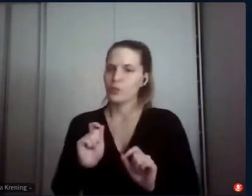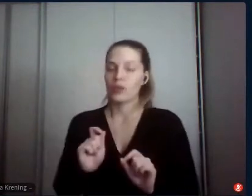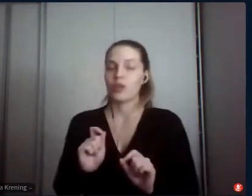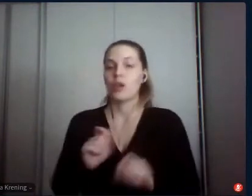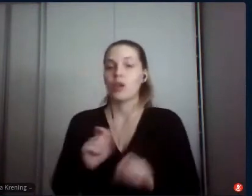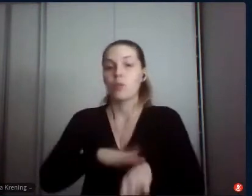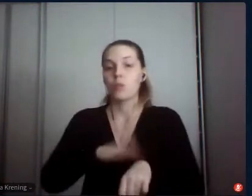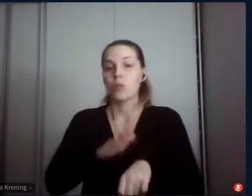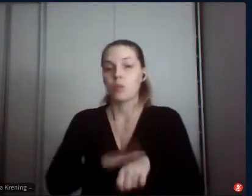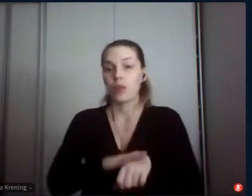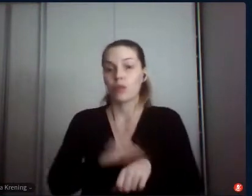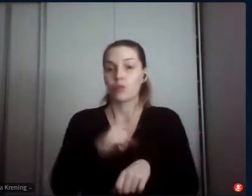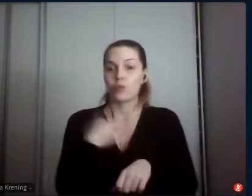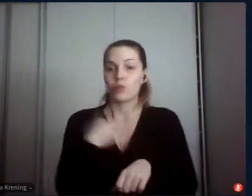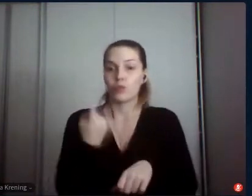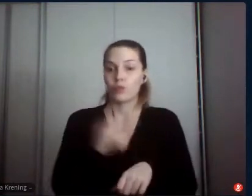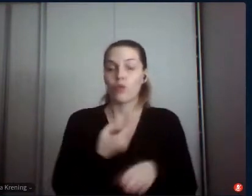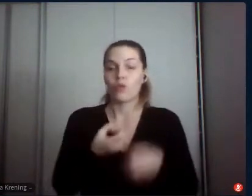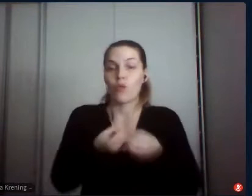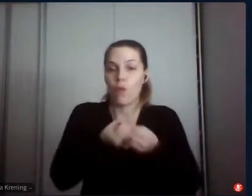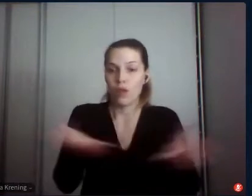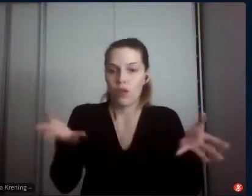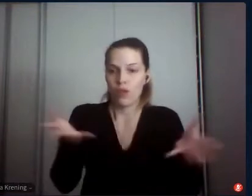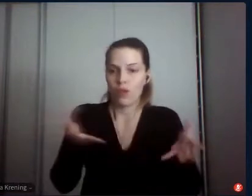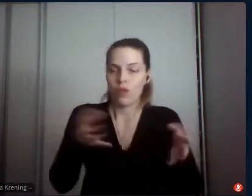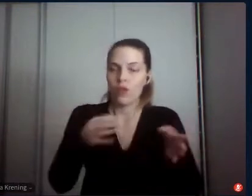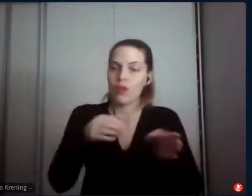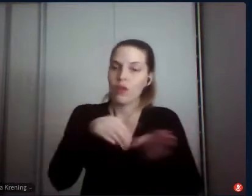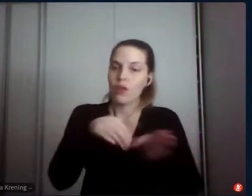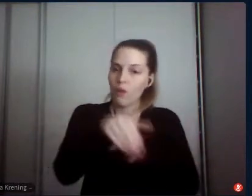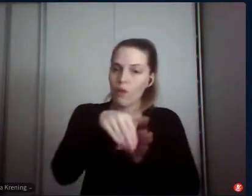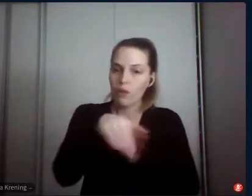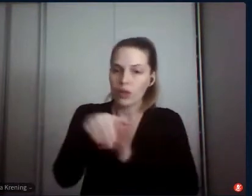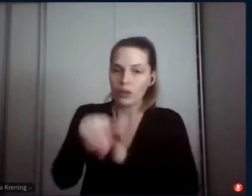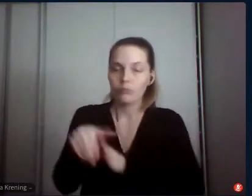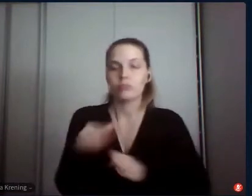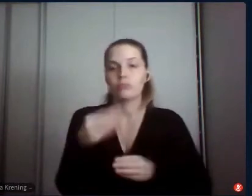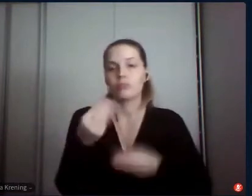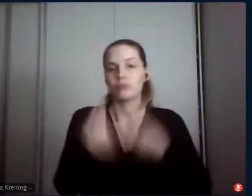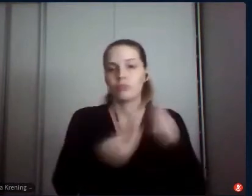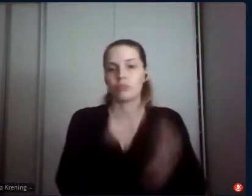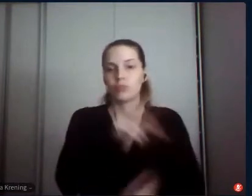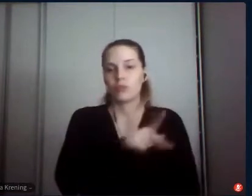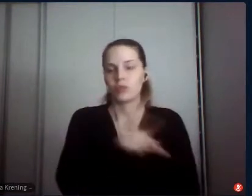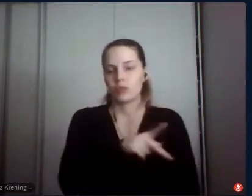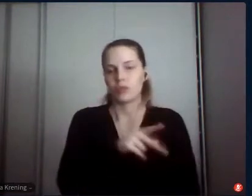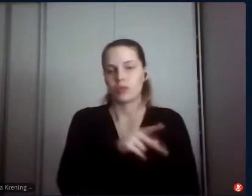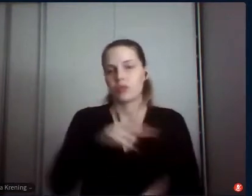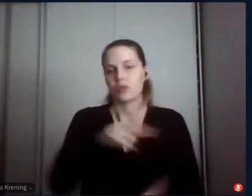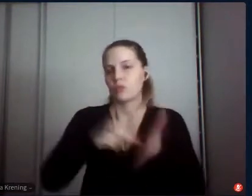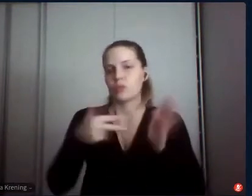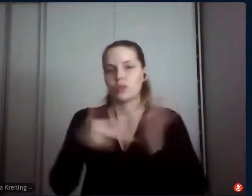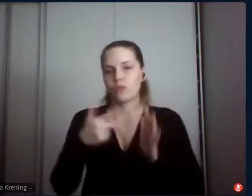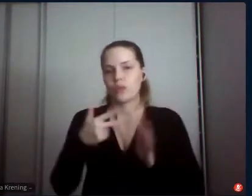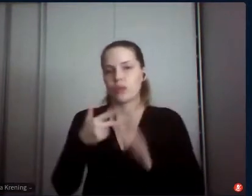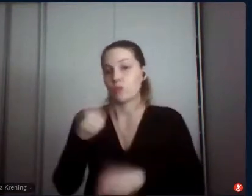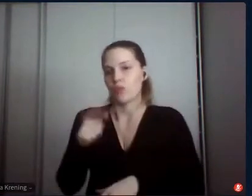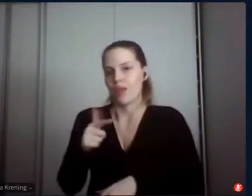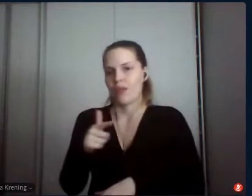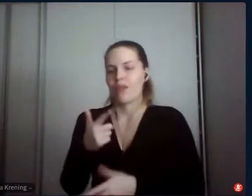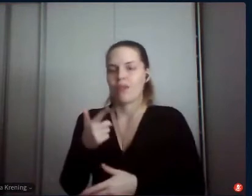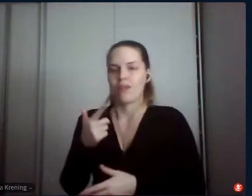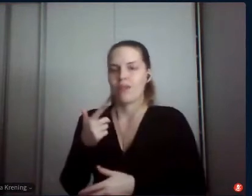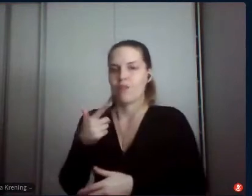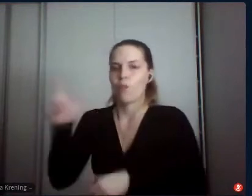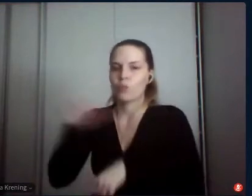os professores, e nesse momento a gente está dando uma conversa com os alunos. Isso não quer dizer que a gente não vai ter outros momentos que a gente vai proporcionar para os alunos. A gente, por